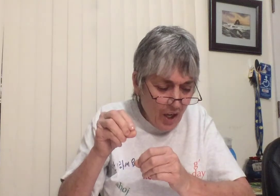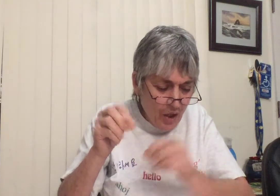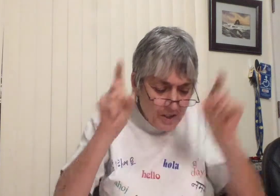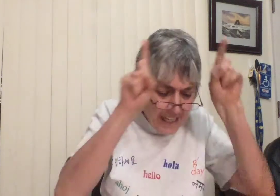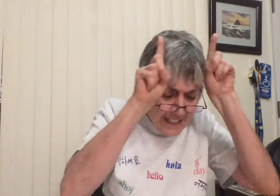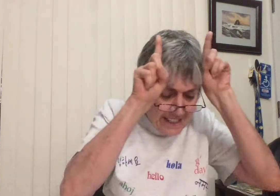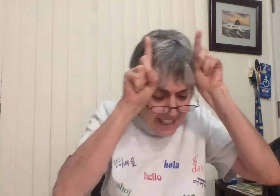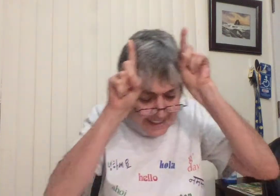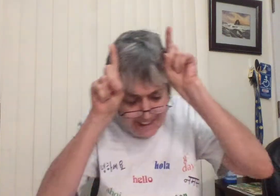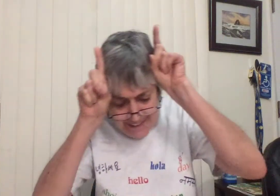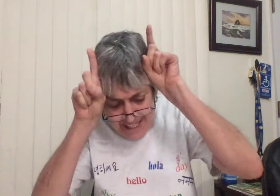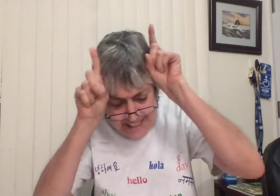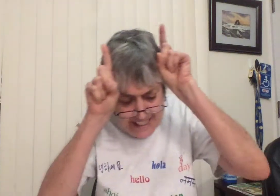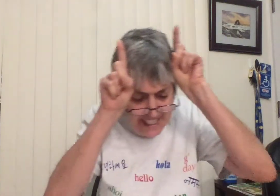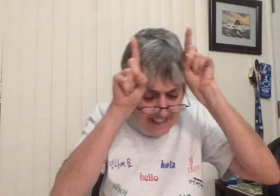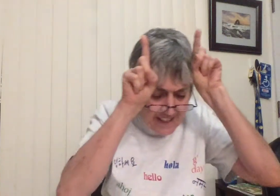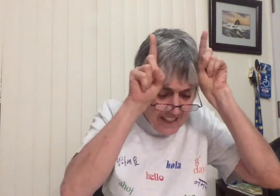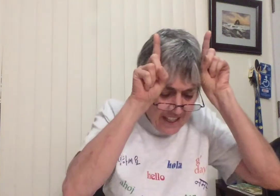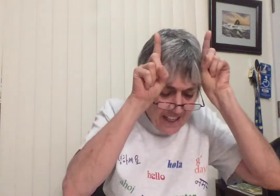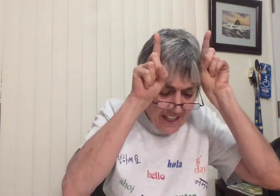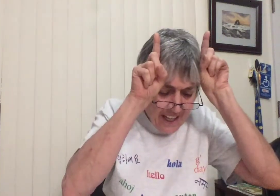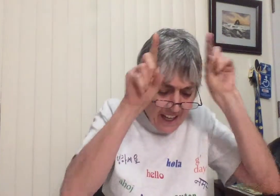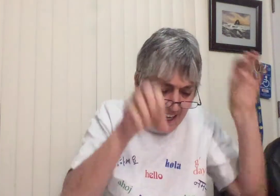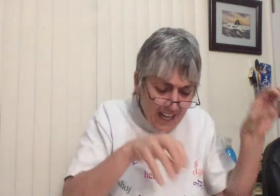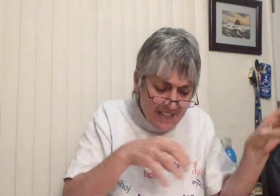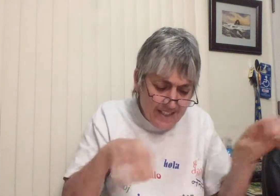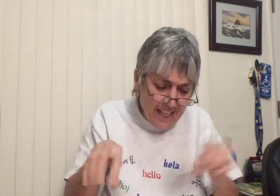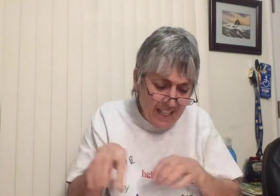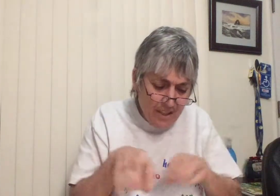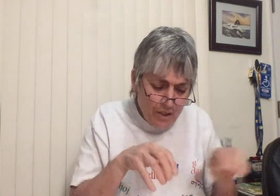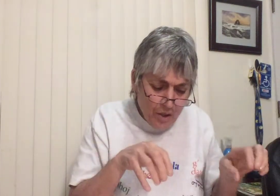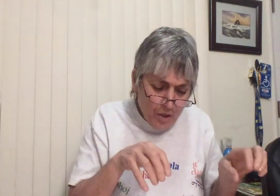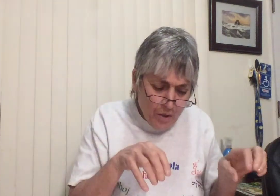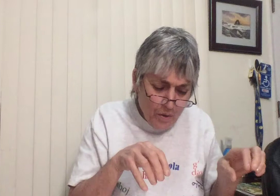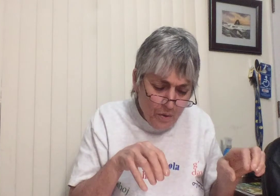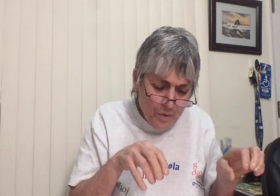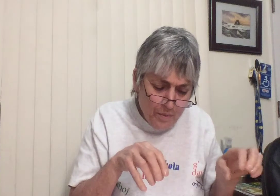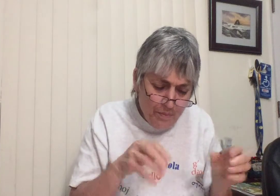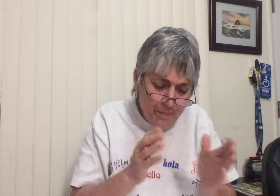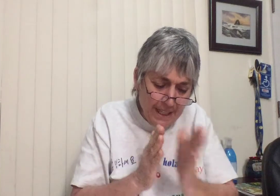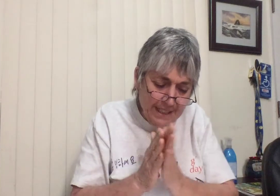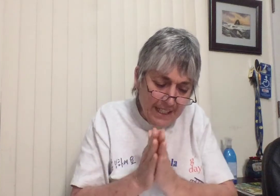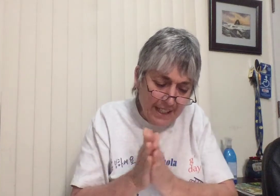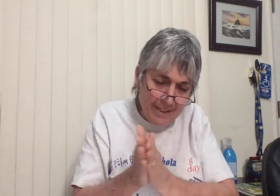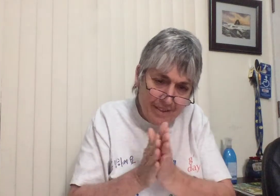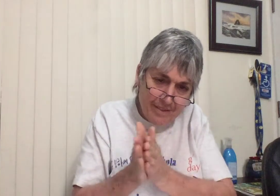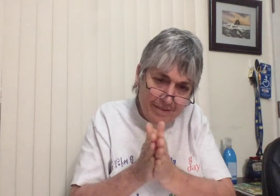Los extraterrestres hacen un picnic.